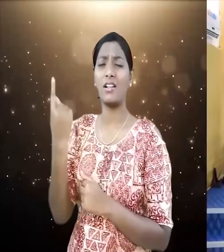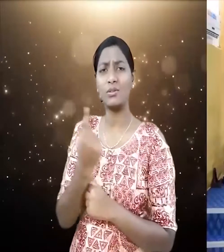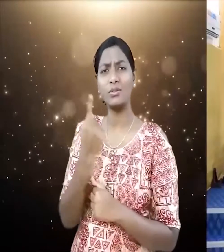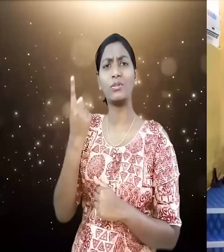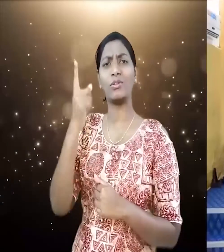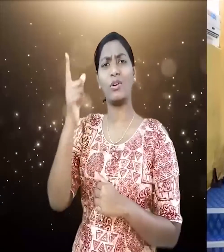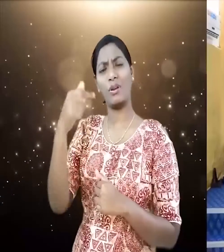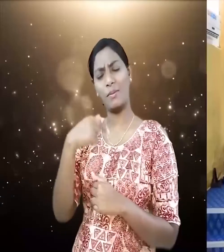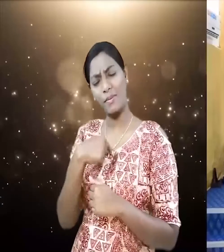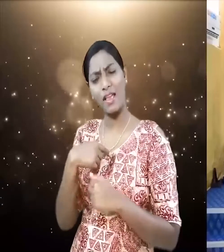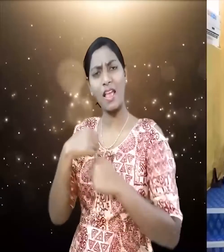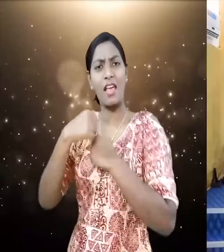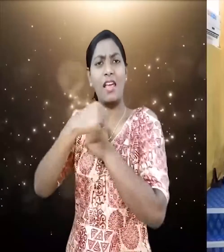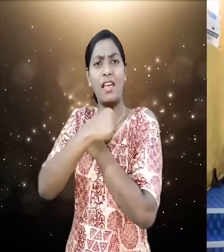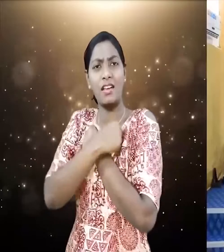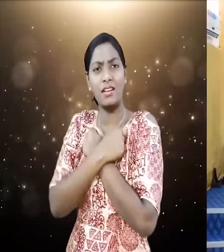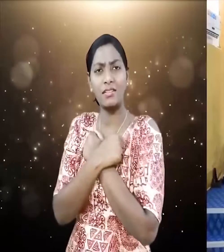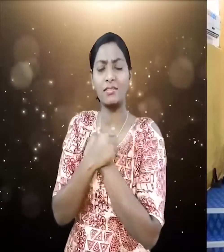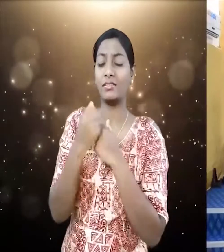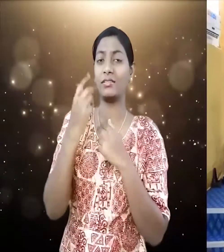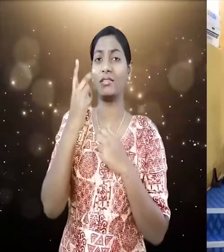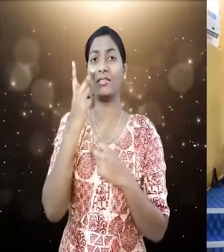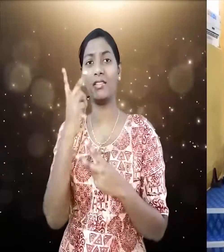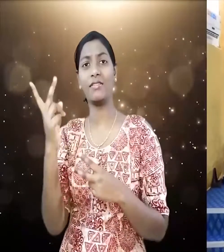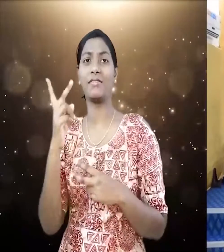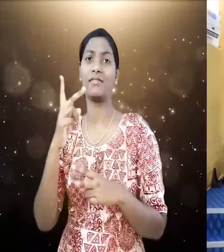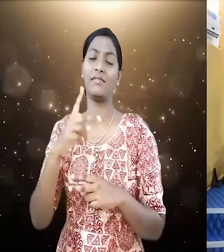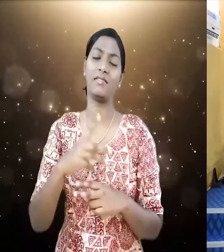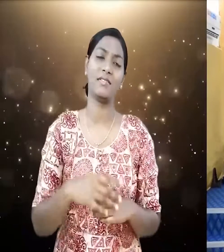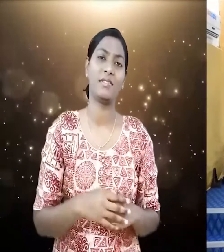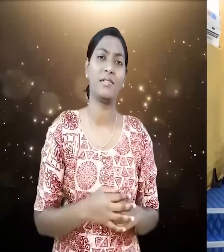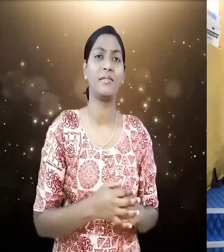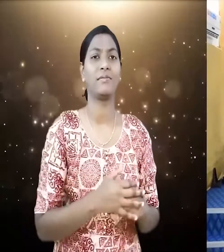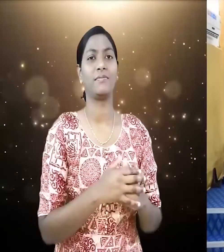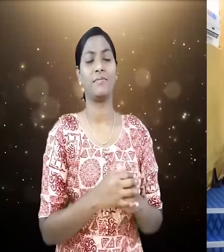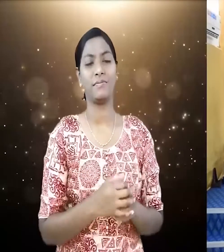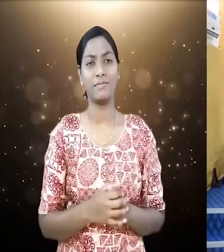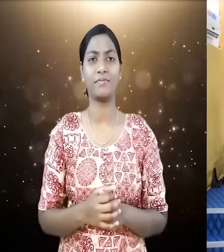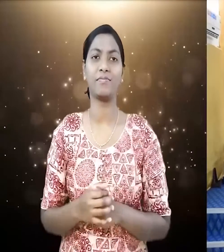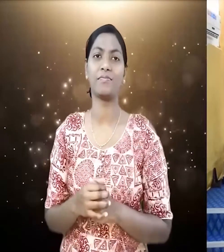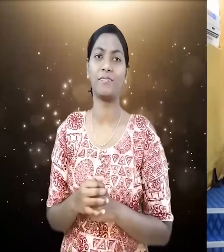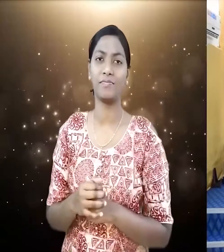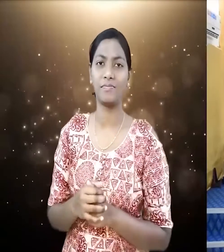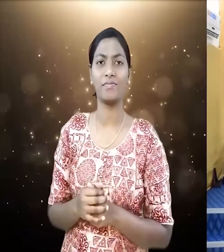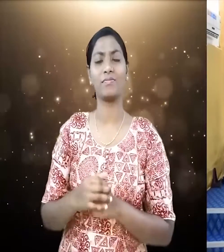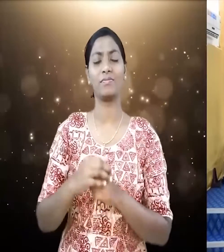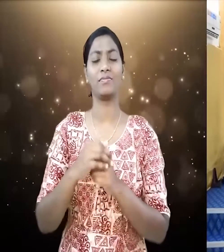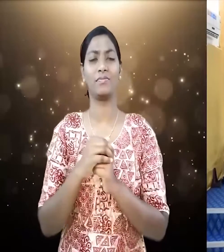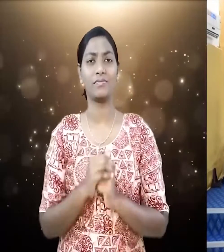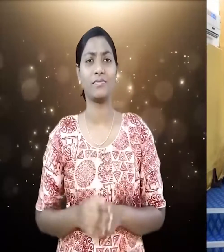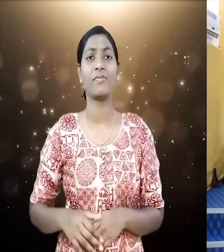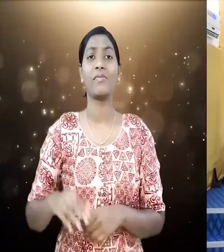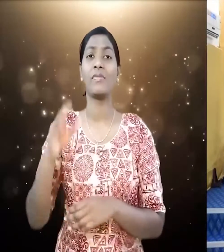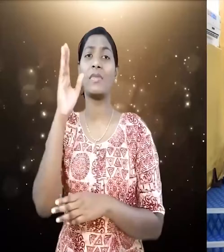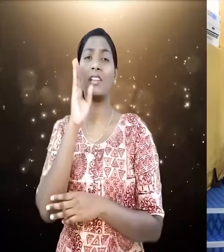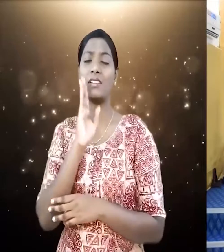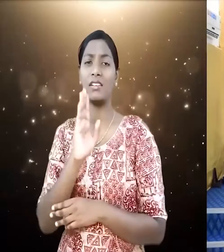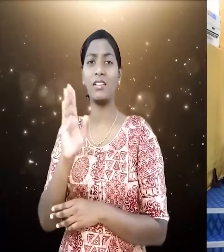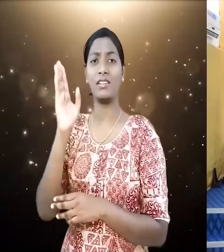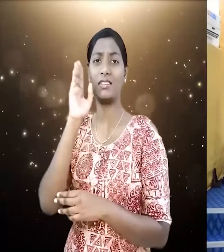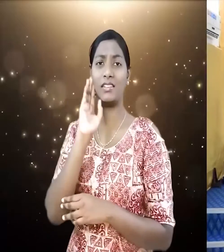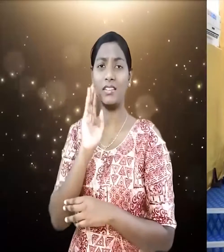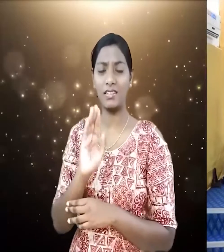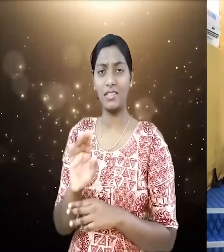केवल तुझको मैं देखूं, केवल तुझको मैं देखूं, जैसे तेरी मैं आराधना करूं,